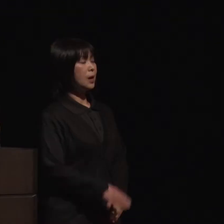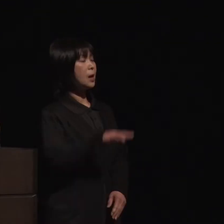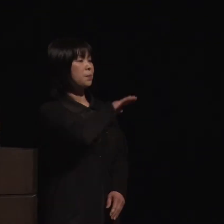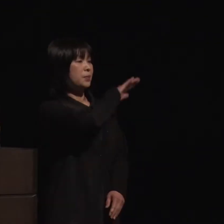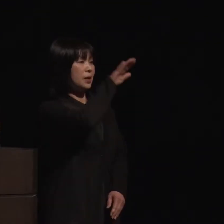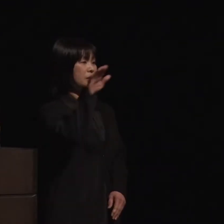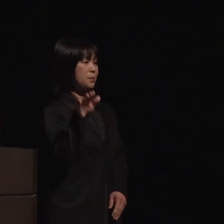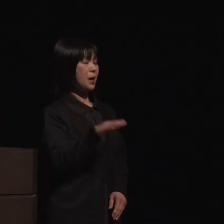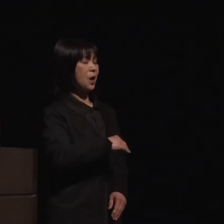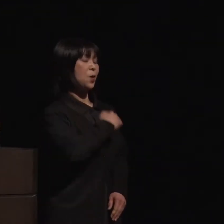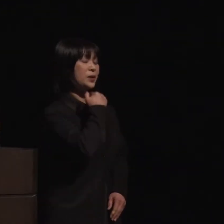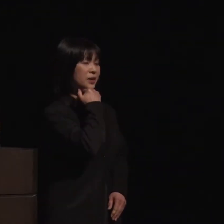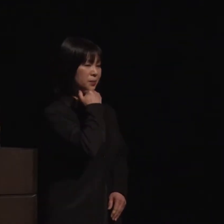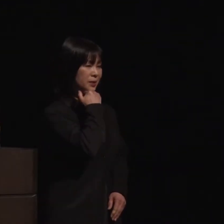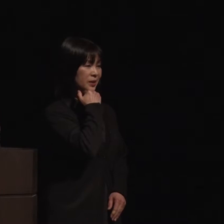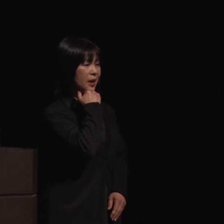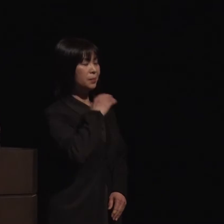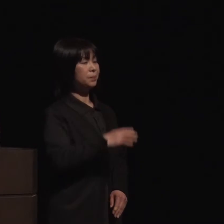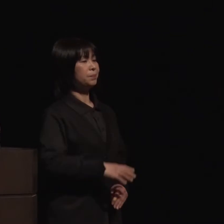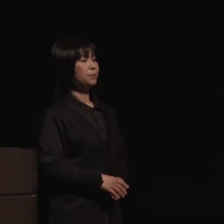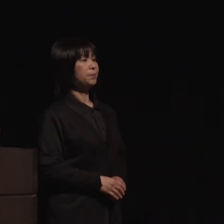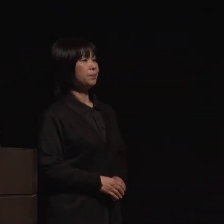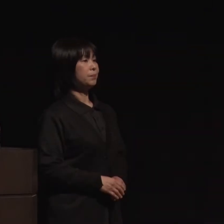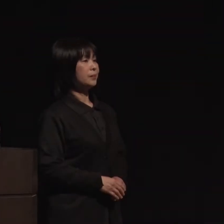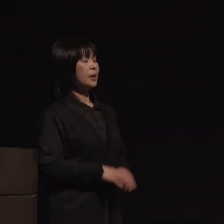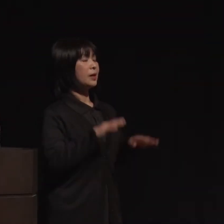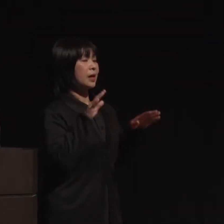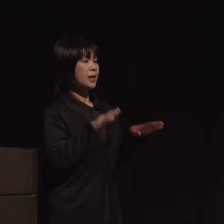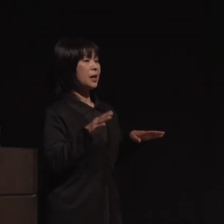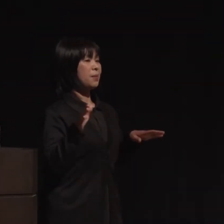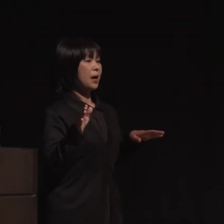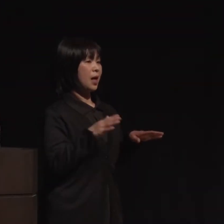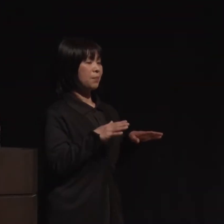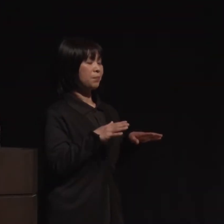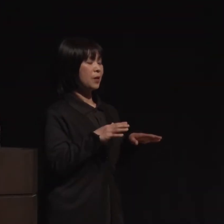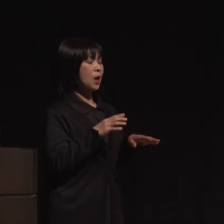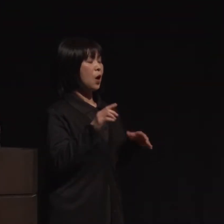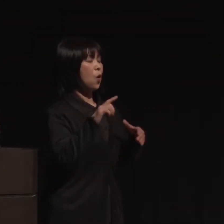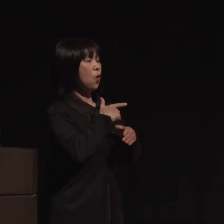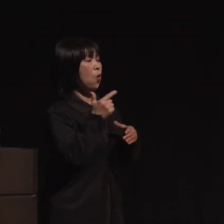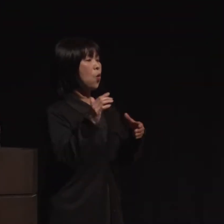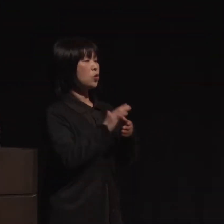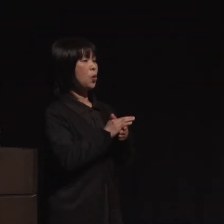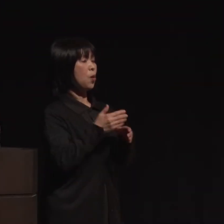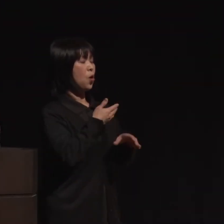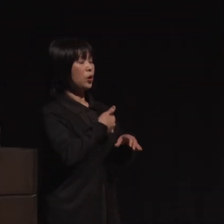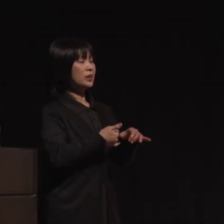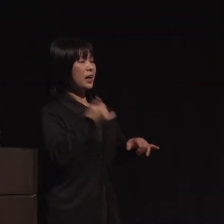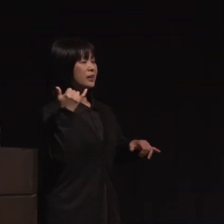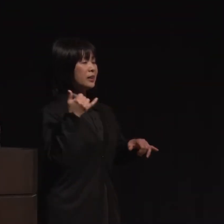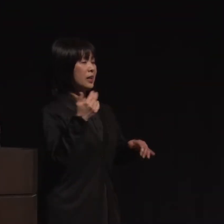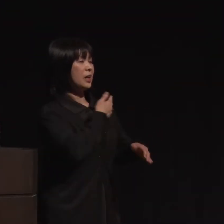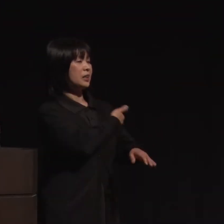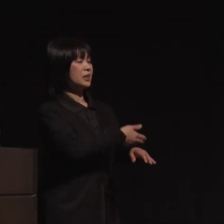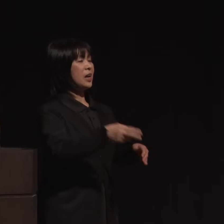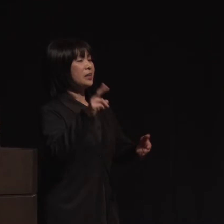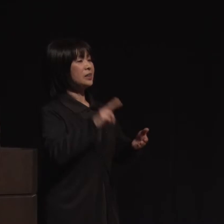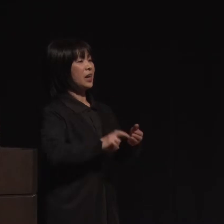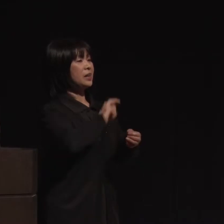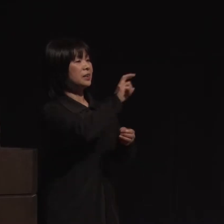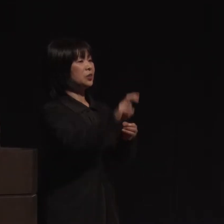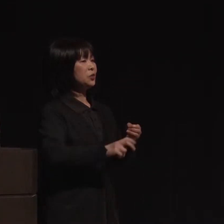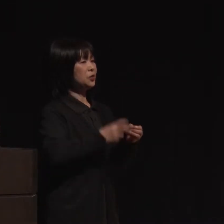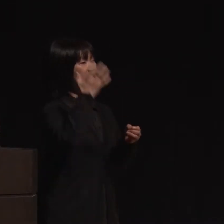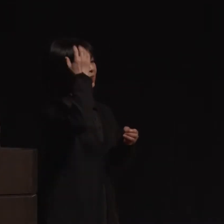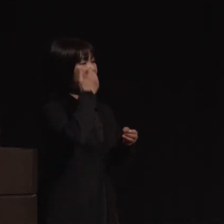皆様お待たせいたしました。ただいまより大友史跡史跡指定20周年記念